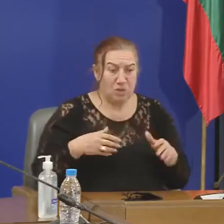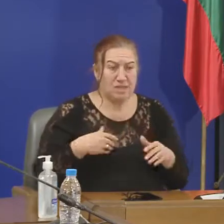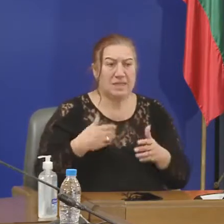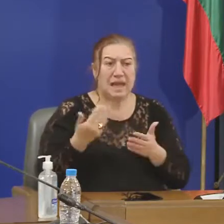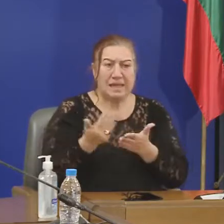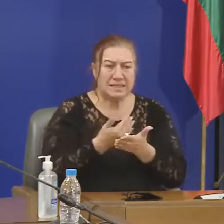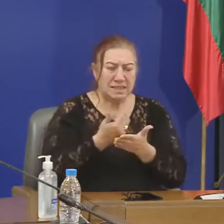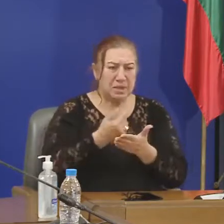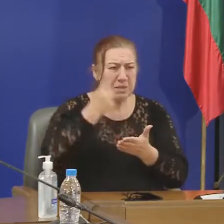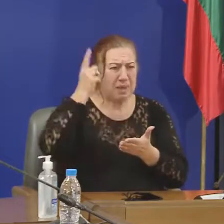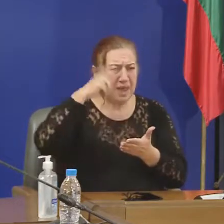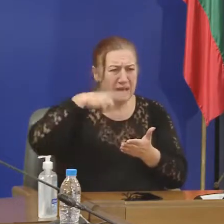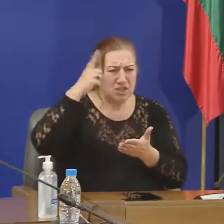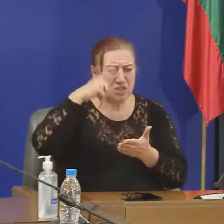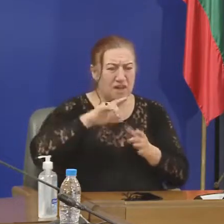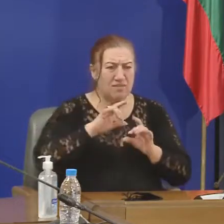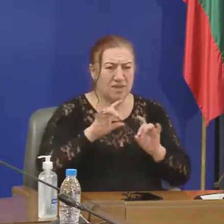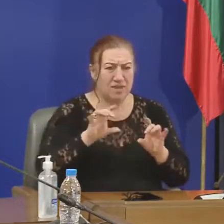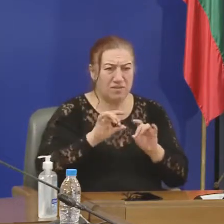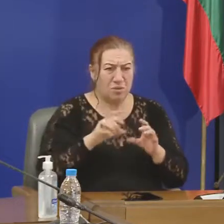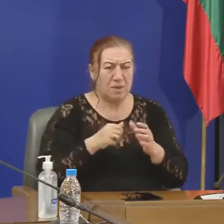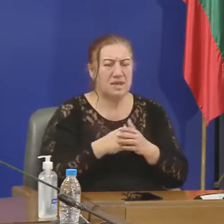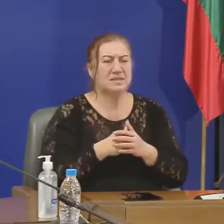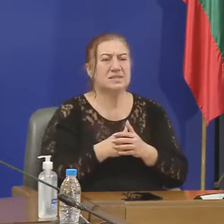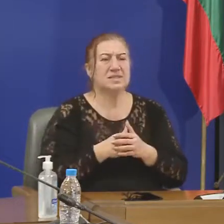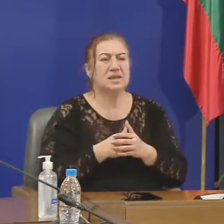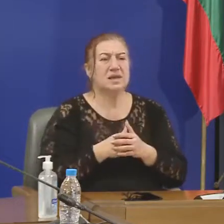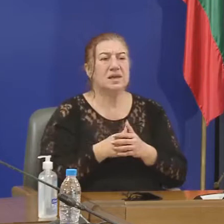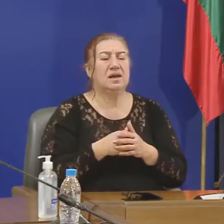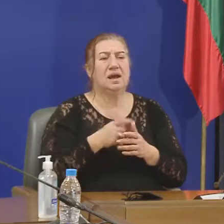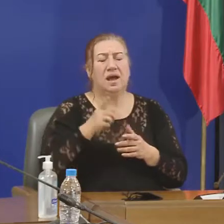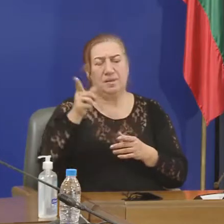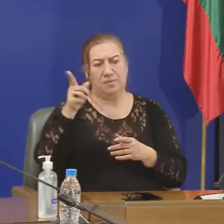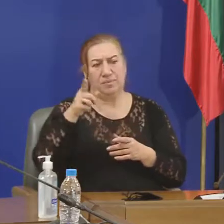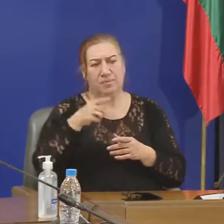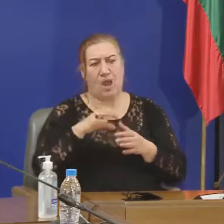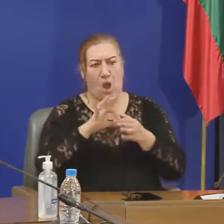ежедневна информация, 15 европейски, в това число Русия, плюс Израел.